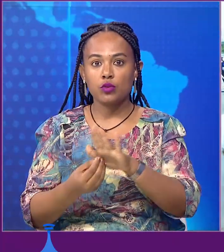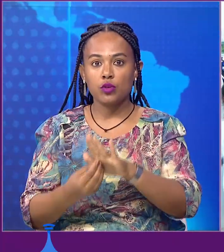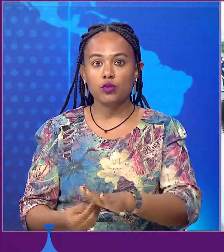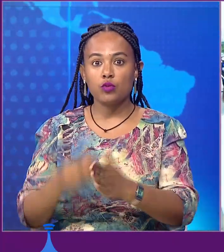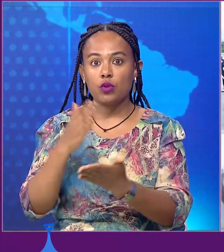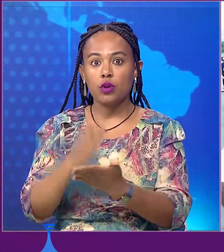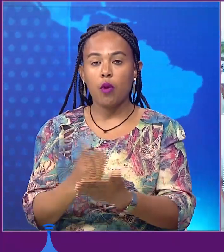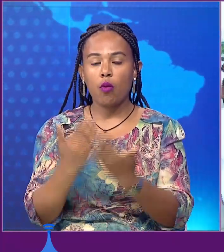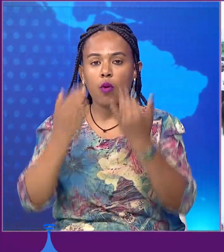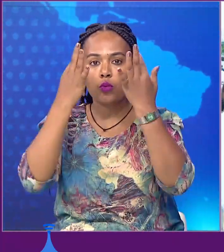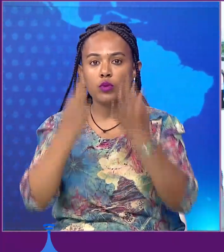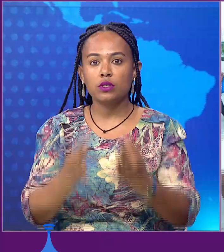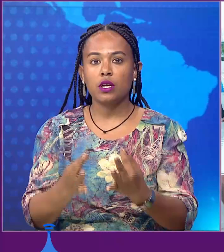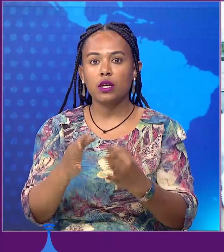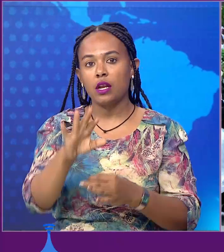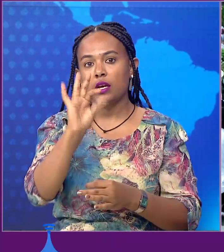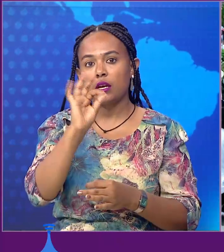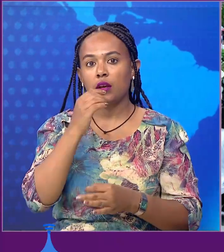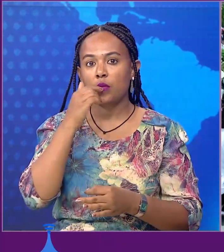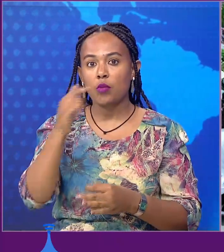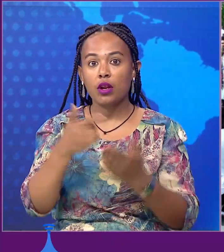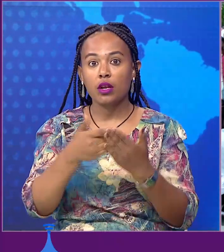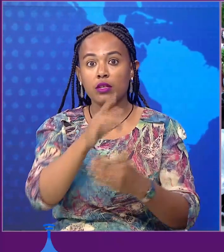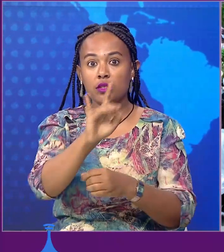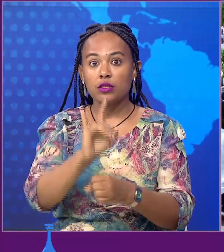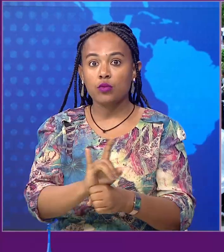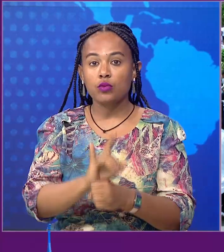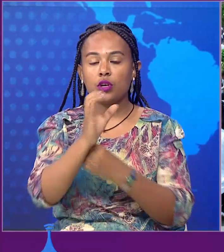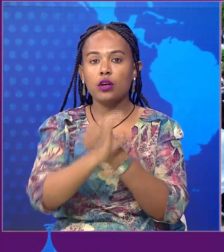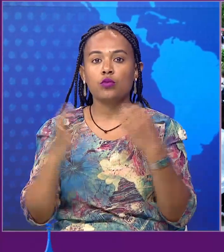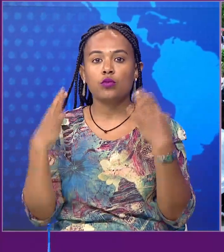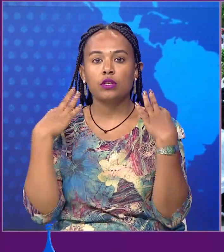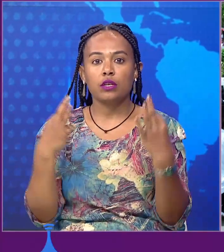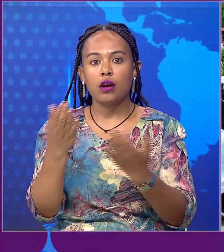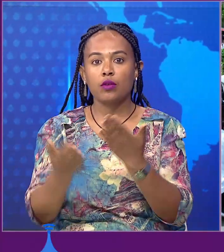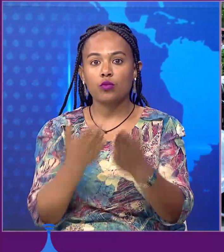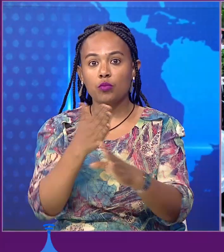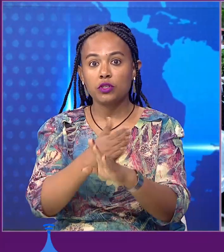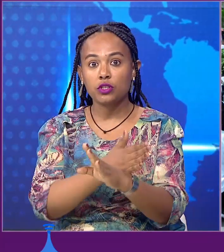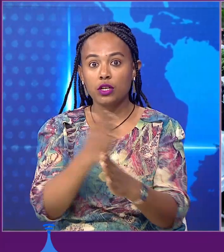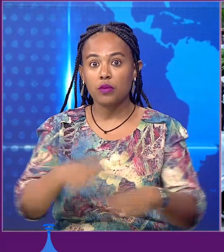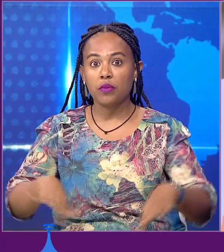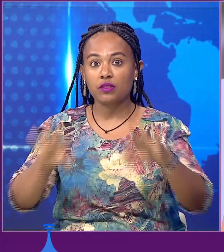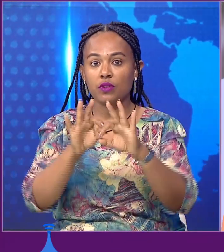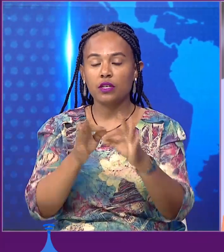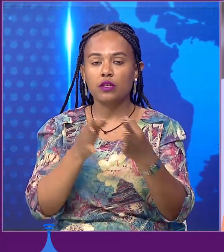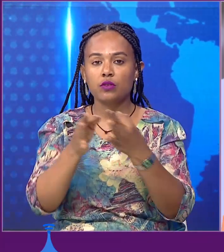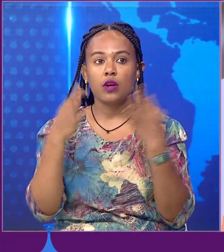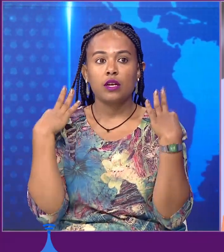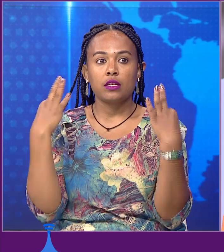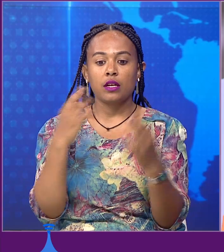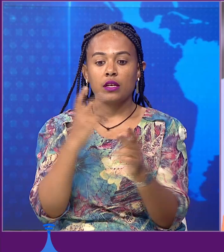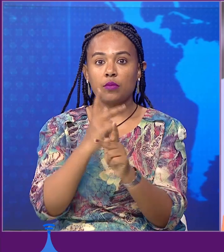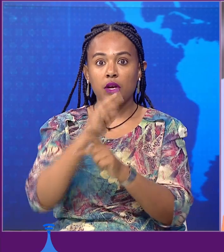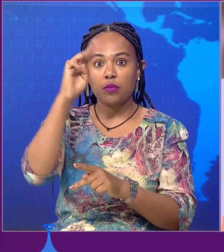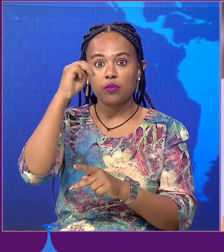ለማቆም አሁን ወሳኝ ምዕራፍ ላይ እንገኛለን ብለዋል። ለነዚሁ ዜጎች የሀገሪቱን የጤና አገልግሎት ማሻሻል እንደሚያስፈልግም ገልጸዋል። እንደ ጤና ጥበቃ